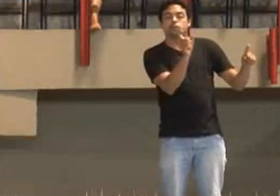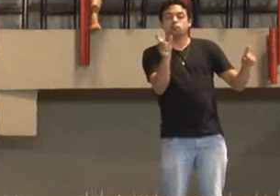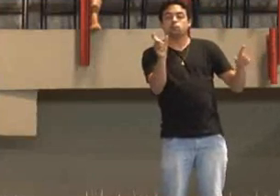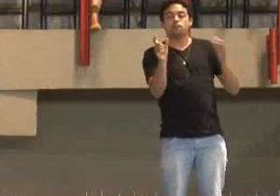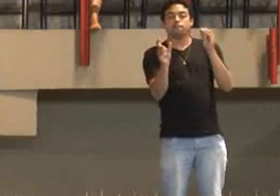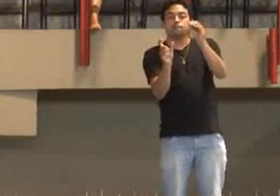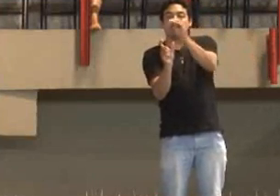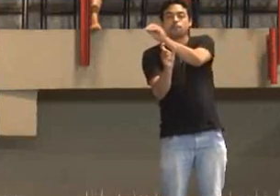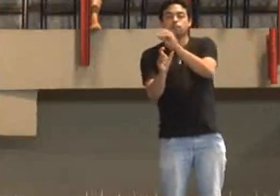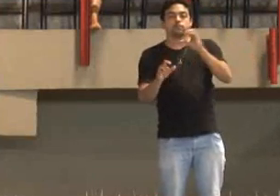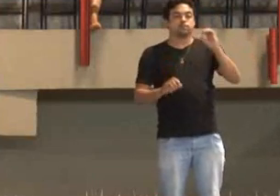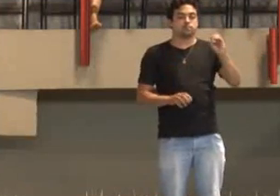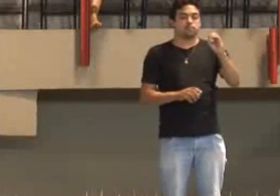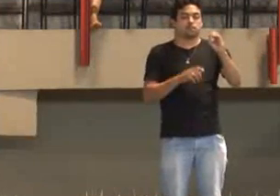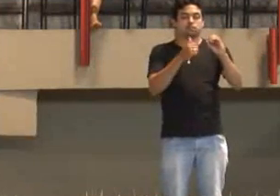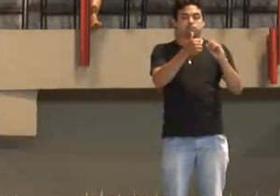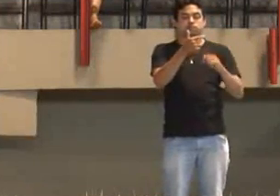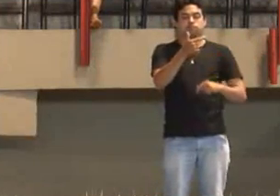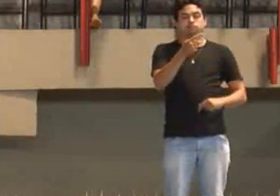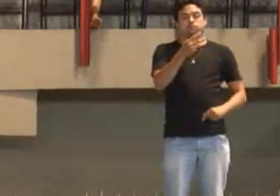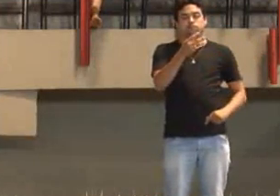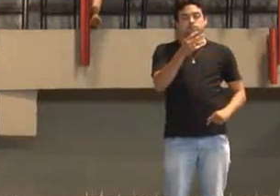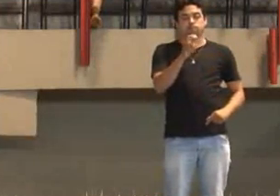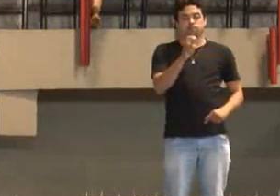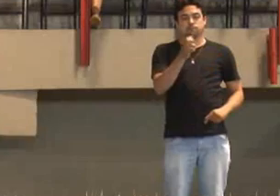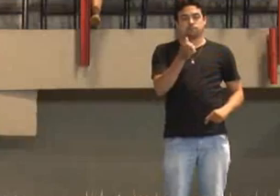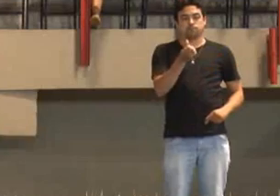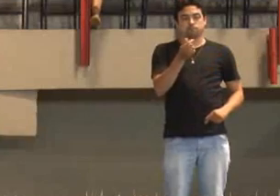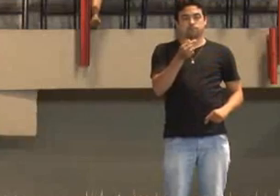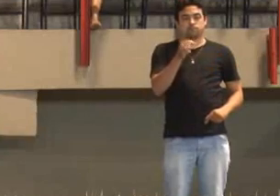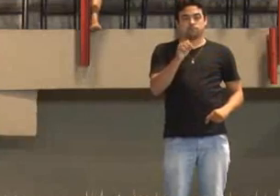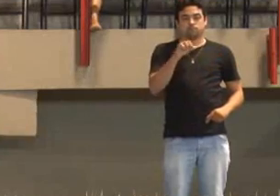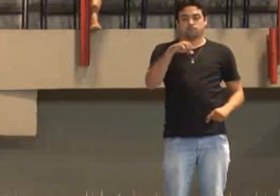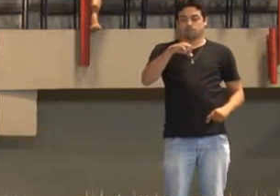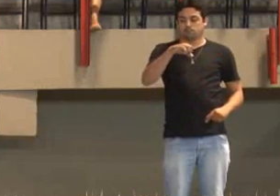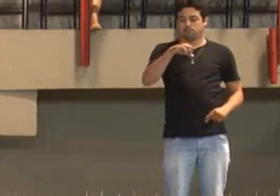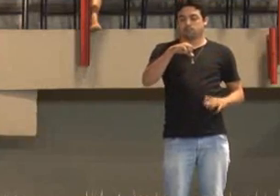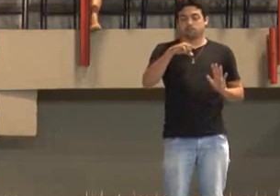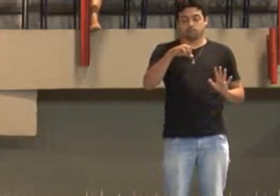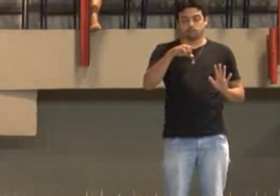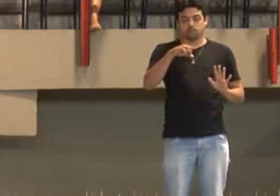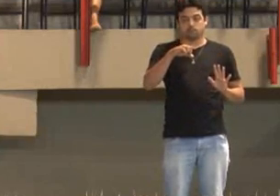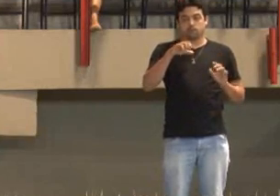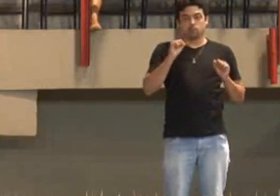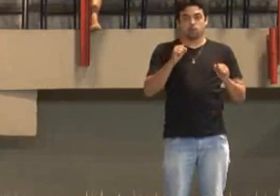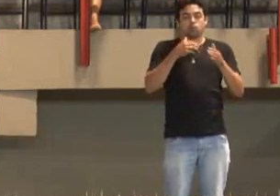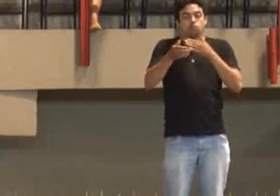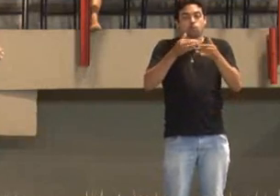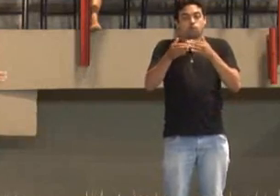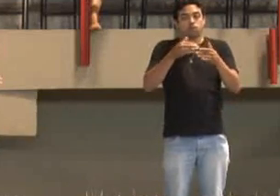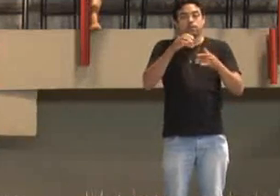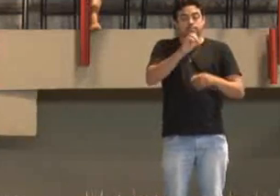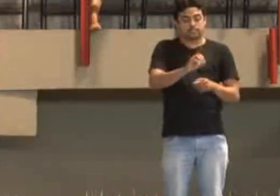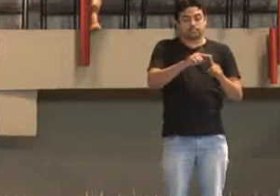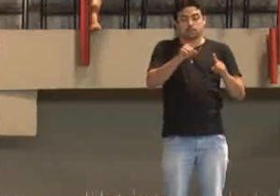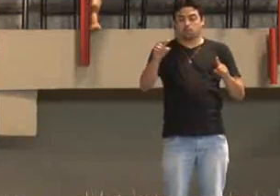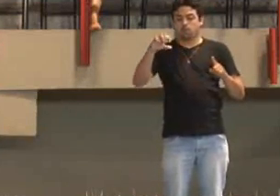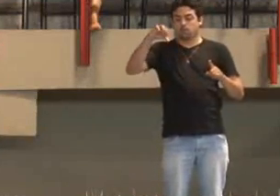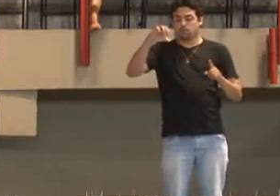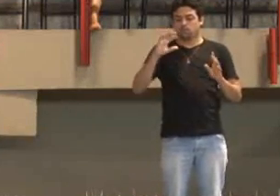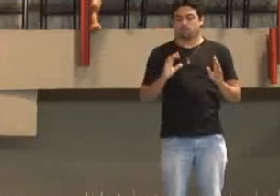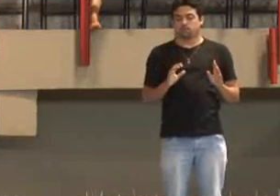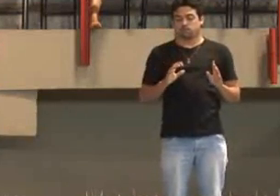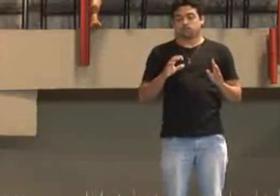posso usar? 0, 1, 2, 3, 4, 5, 6, 7, 8, 9. Eu posso usar qualquer algarismo de 0 até